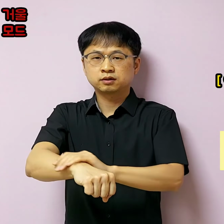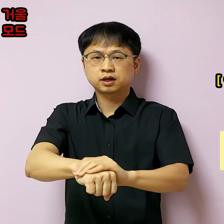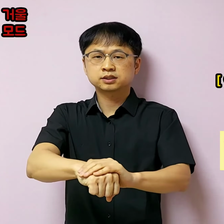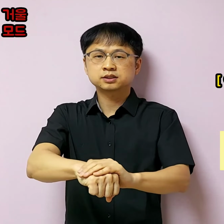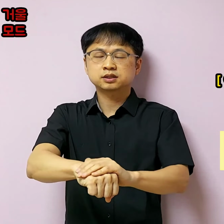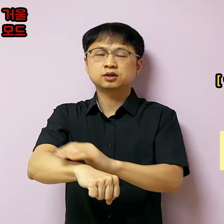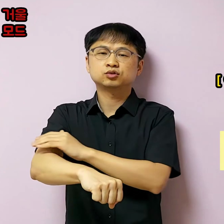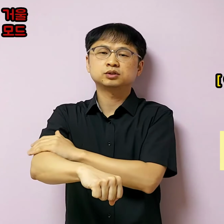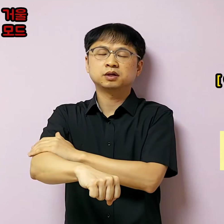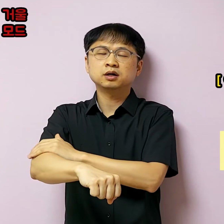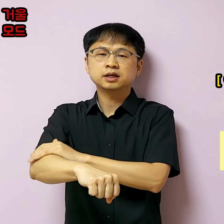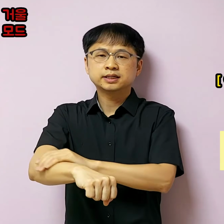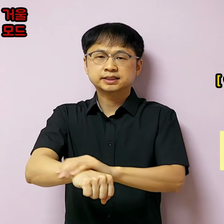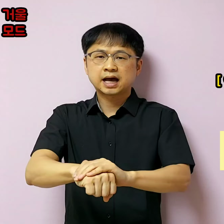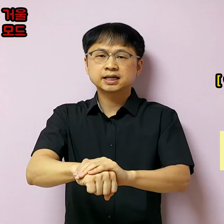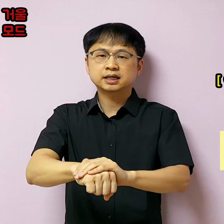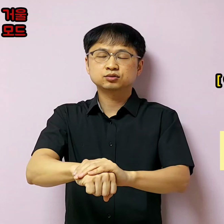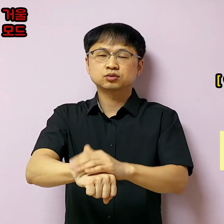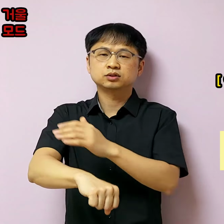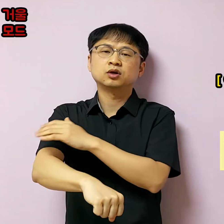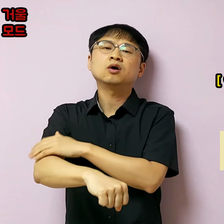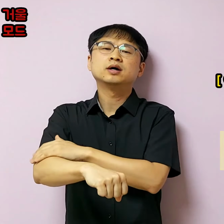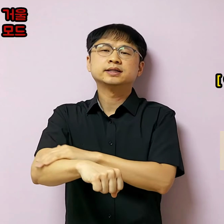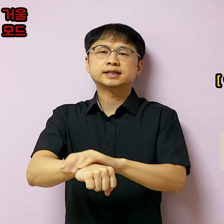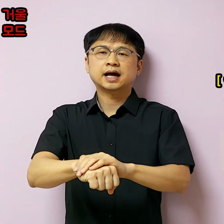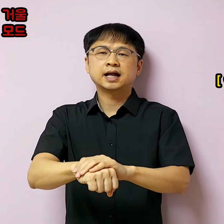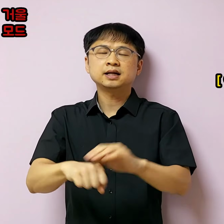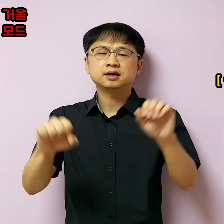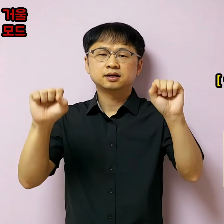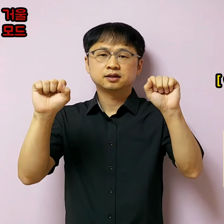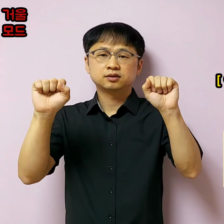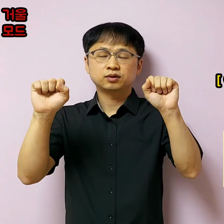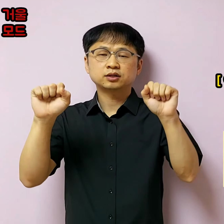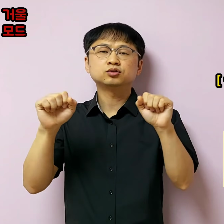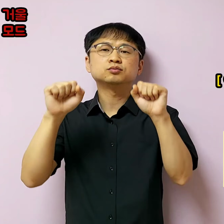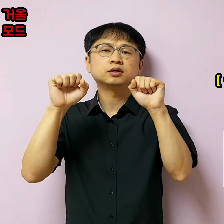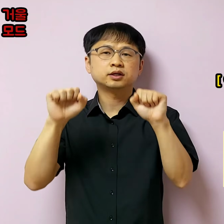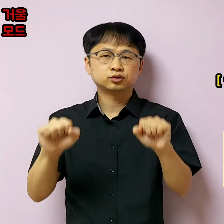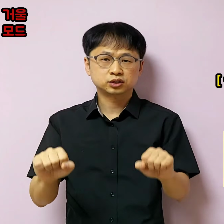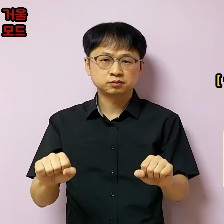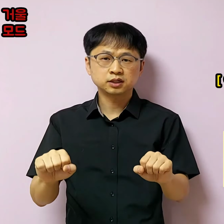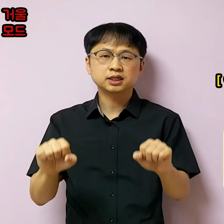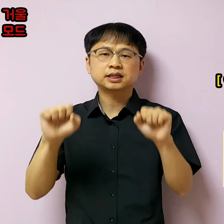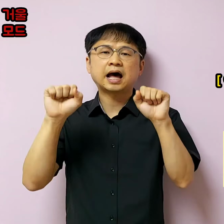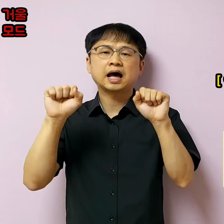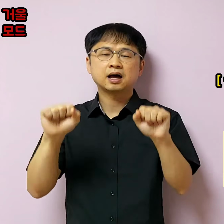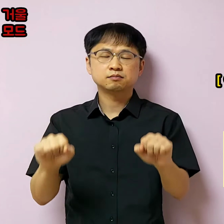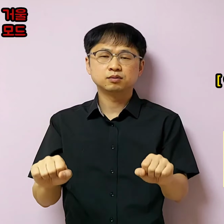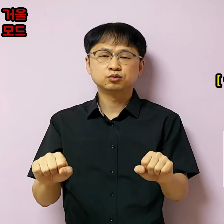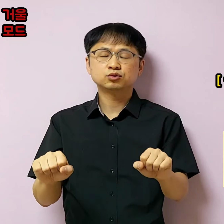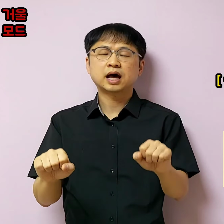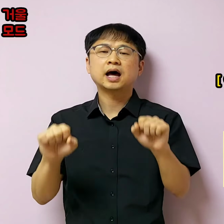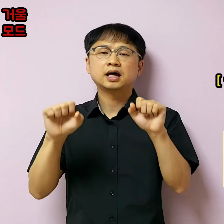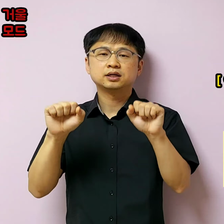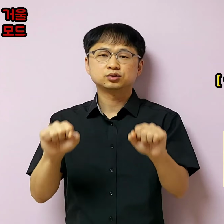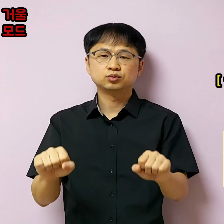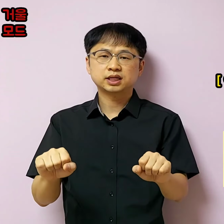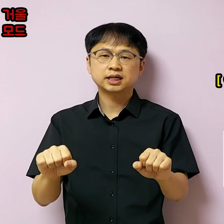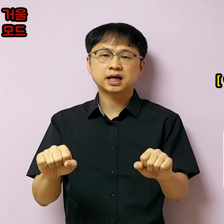이렇게 스쳐 내려주시면 잘이라는 수어거든요. 잘. 그리고 양손 주먹을 내려주시면 있다, 머무르다,